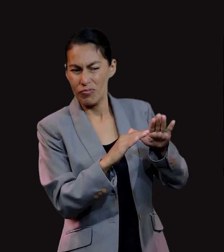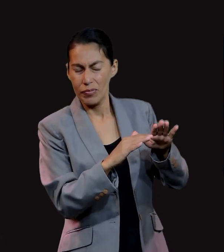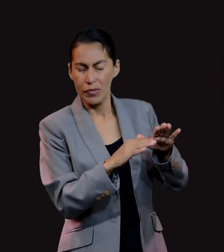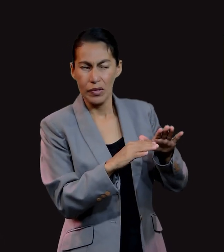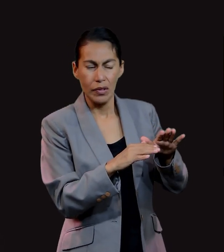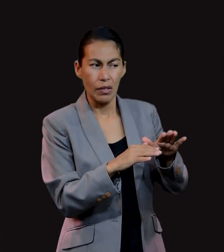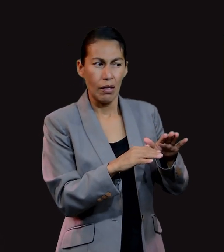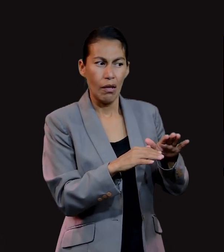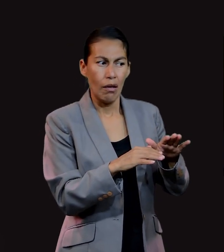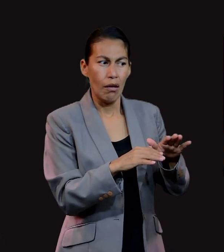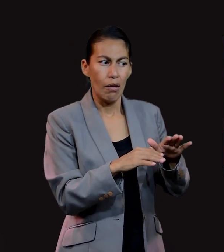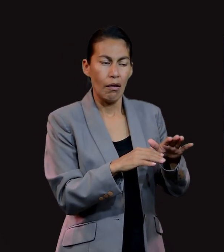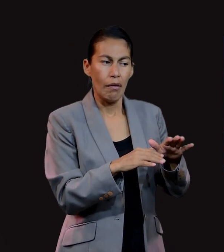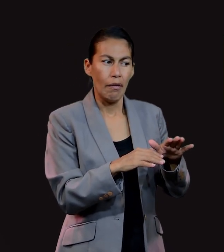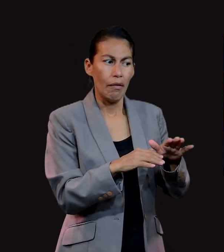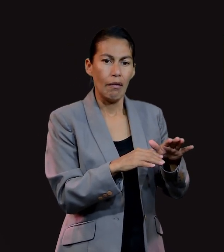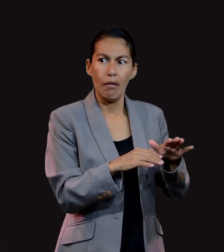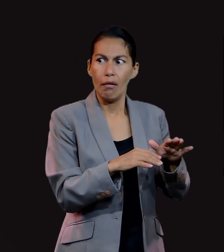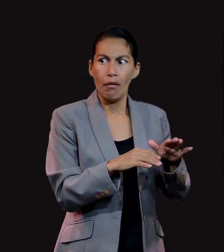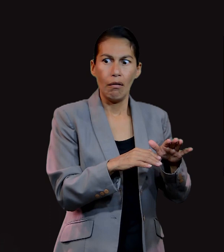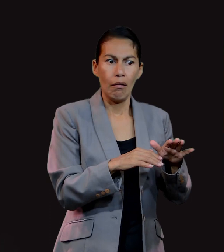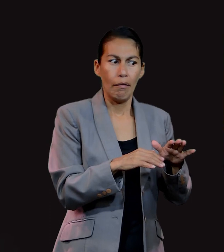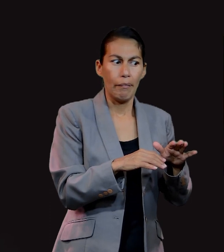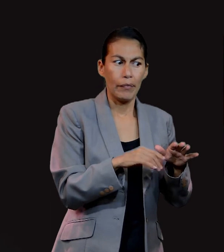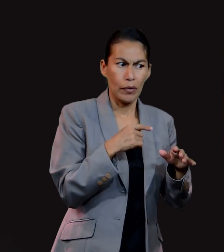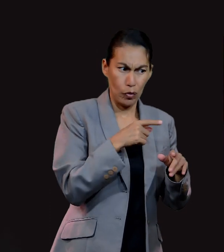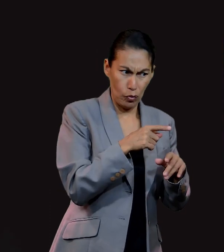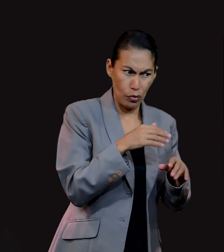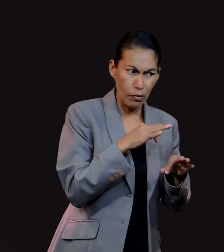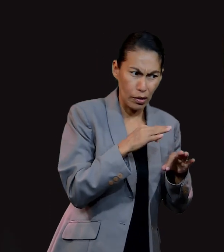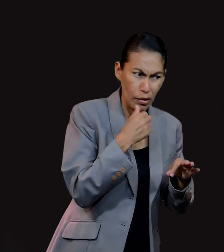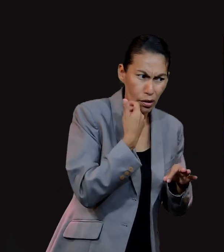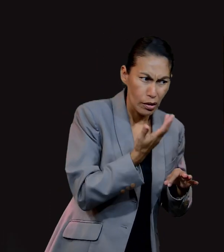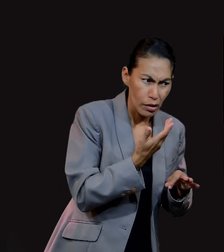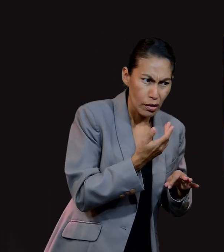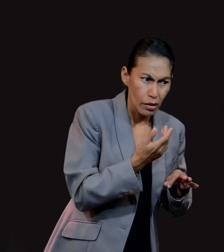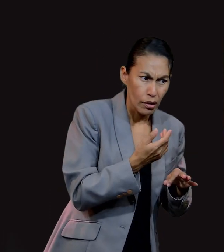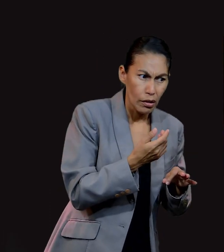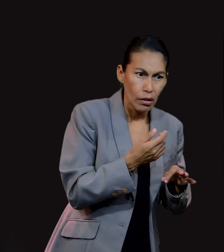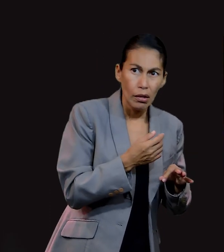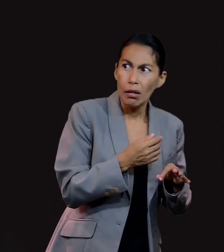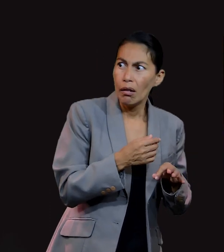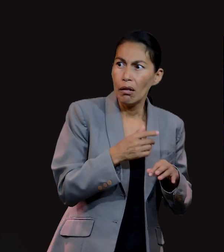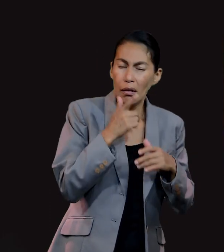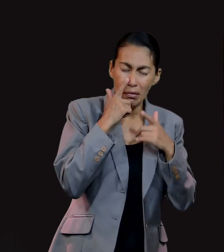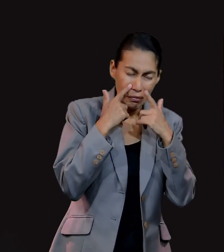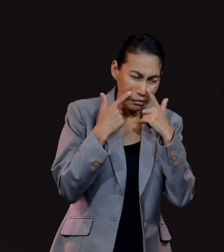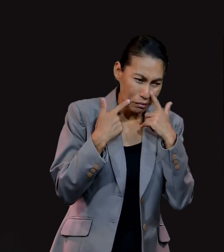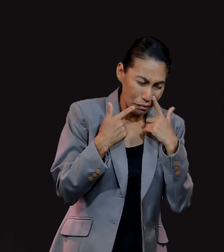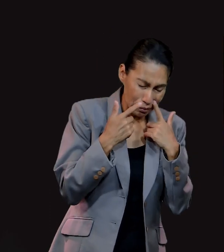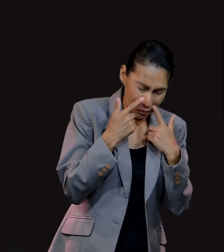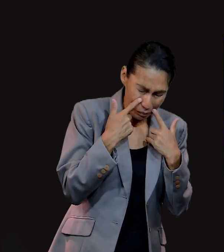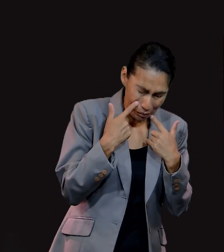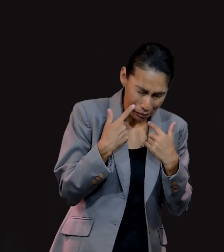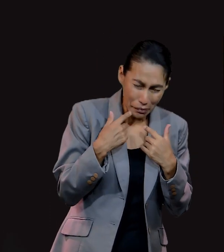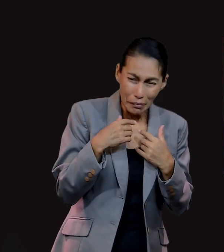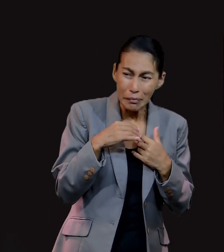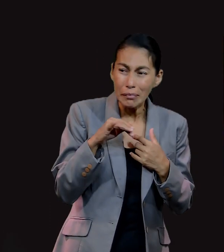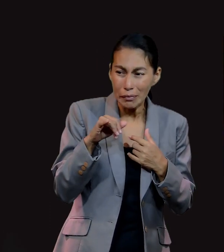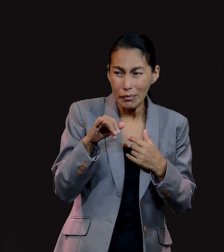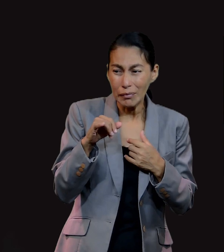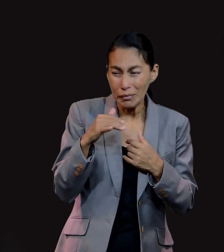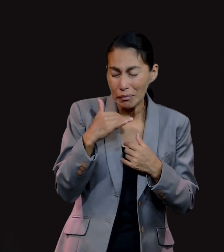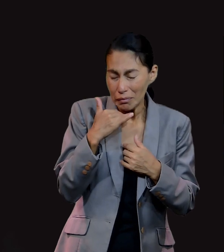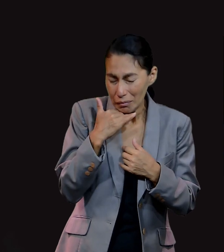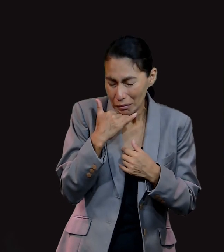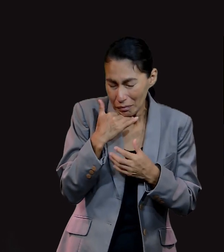prácticamente le dije ¿quieres trabajar? y le sí y agachó la mirada y empezó a llorar y dice disculpame que te hice esto y esto pero